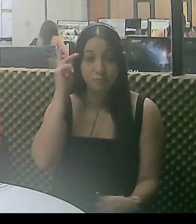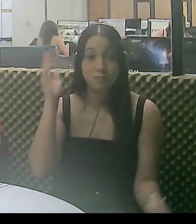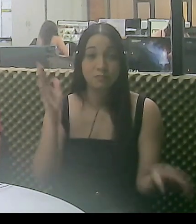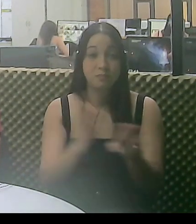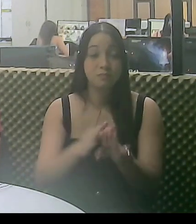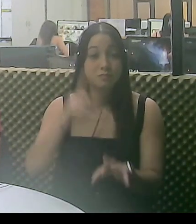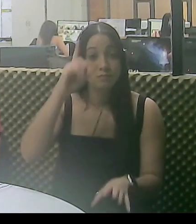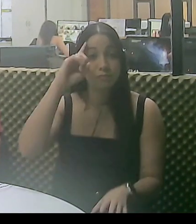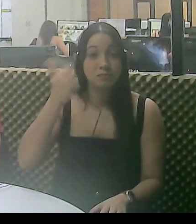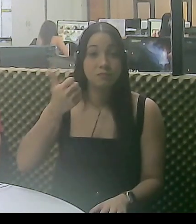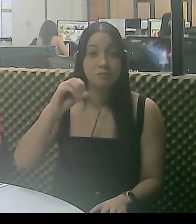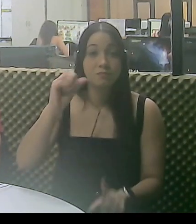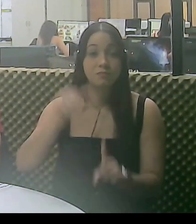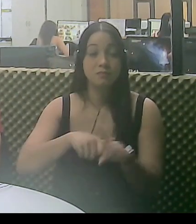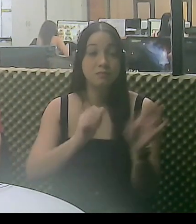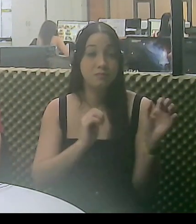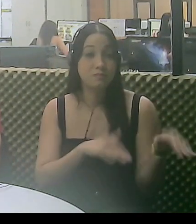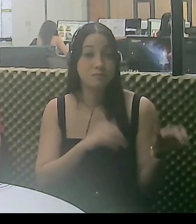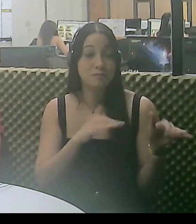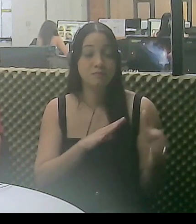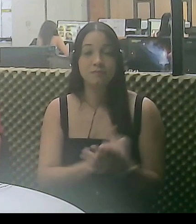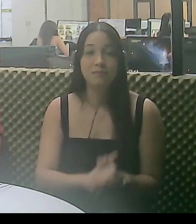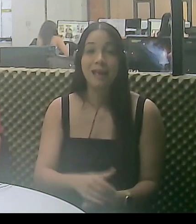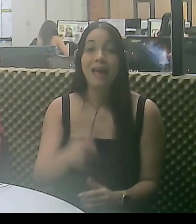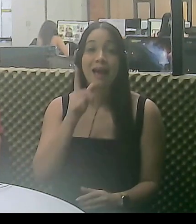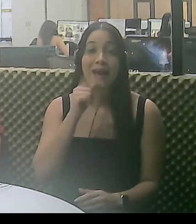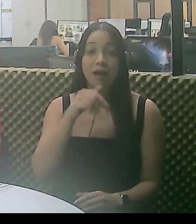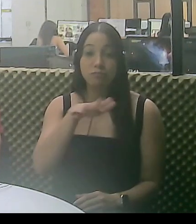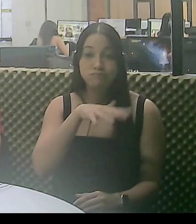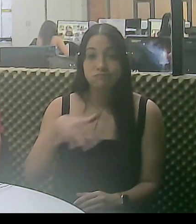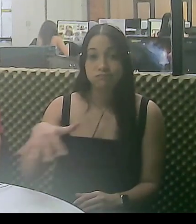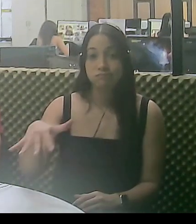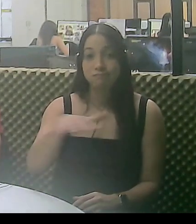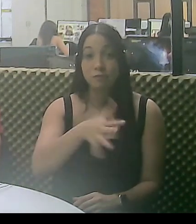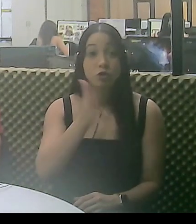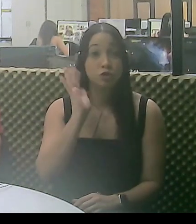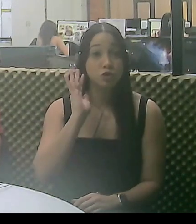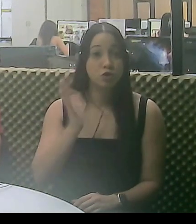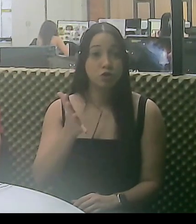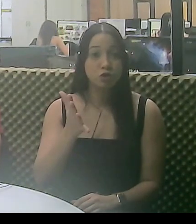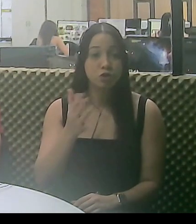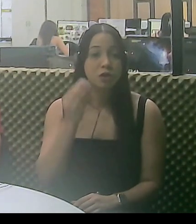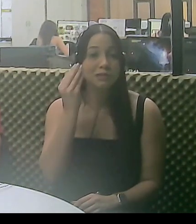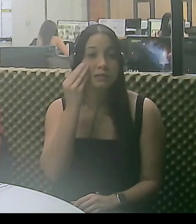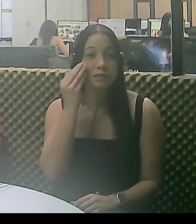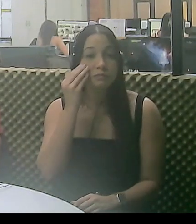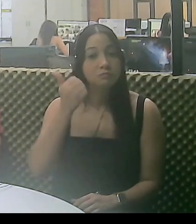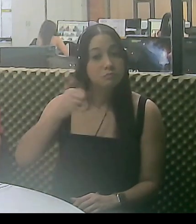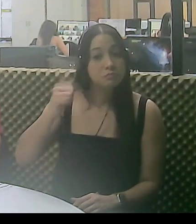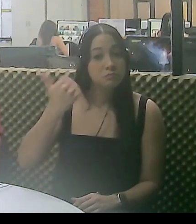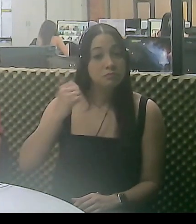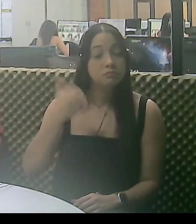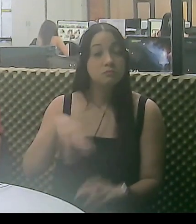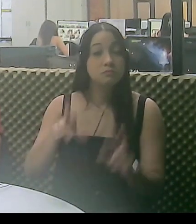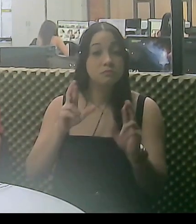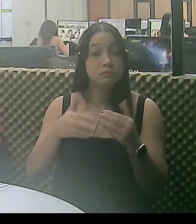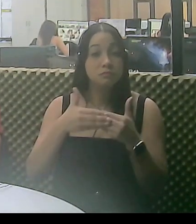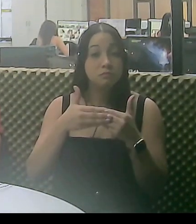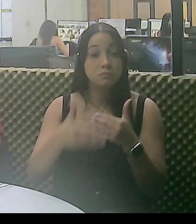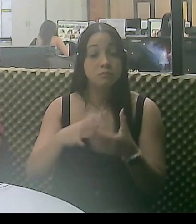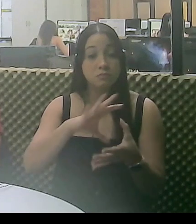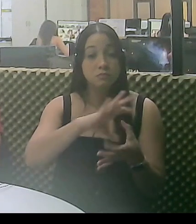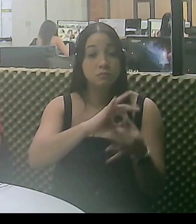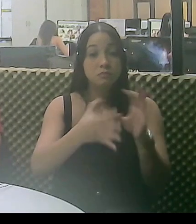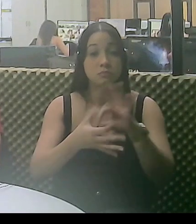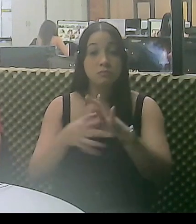expectativa é cadastrar mais de 2 mil moradores até o dia 19 de setembro. A rede de abastecimento no local já está em